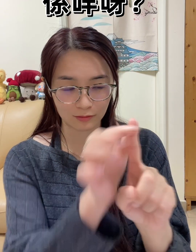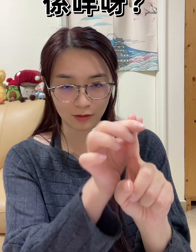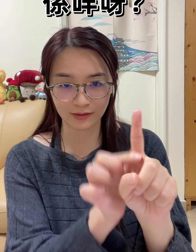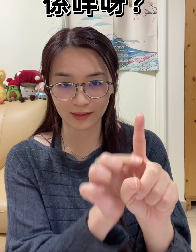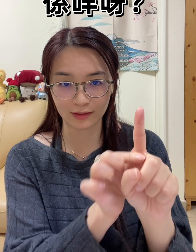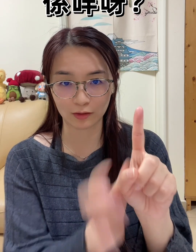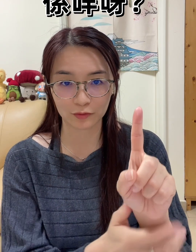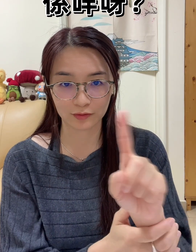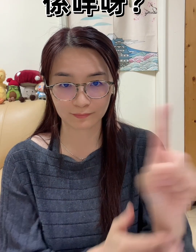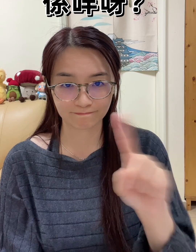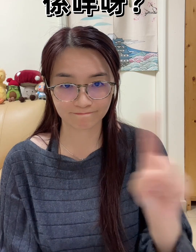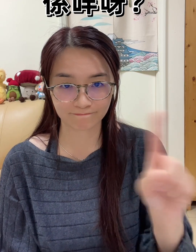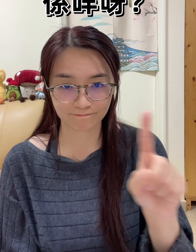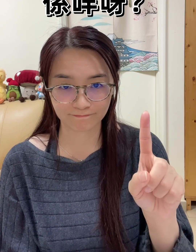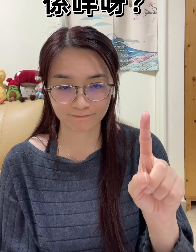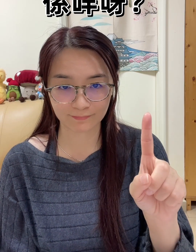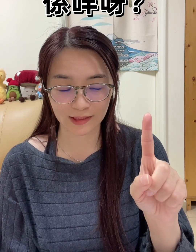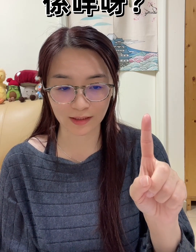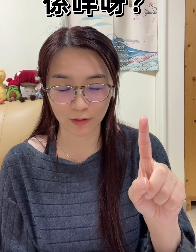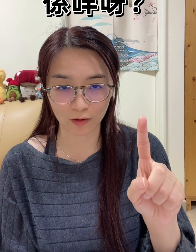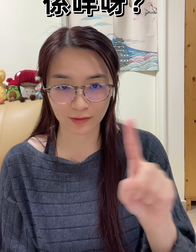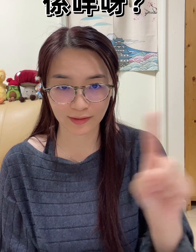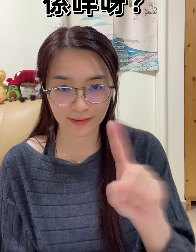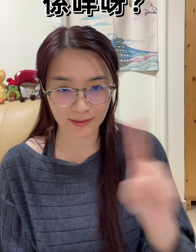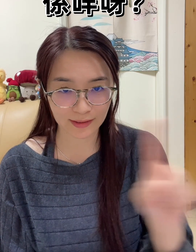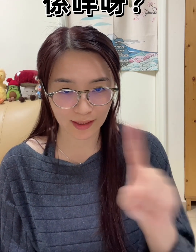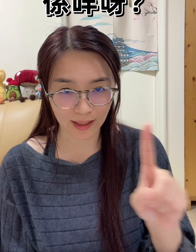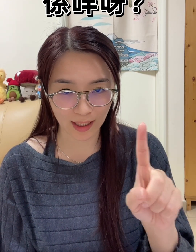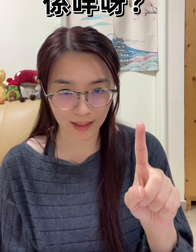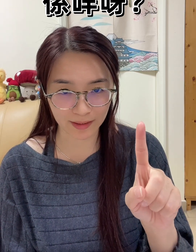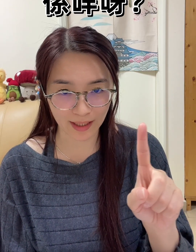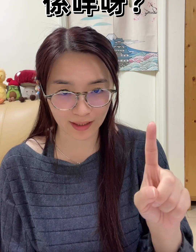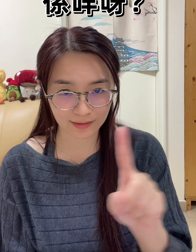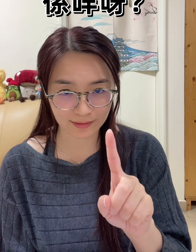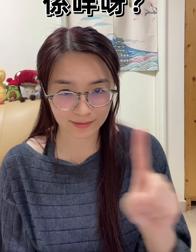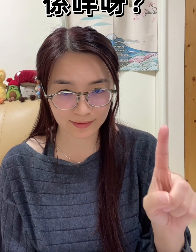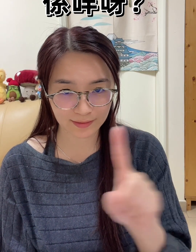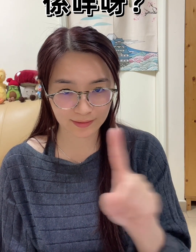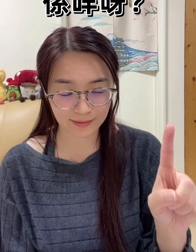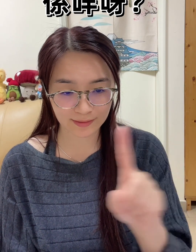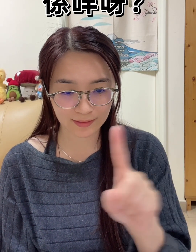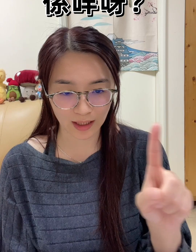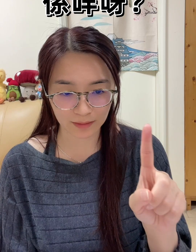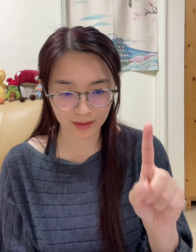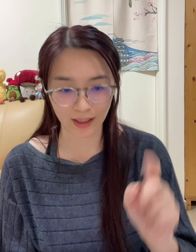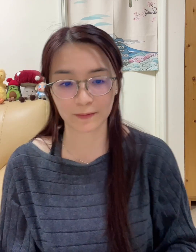落實呢度。是什麼？係乜嘢？係乜嘢？